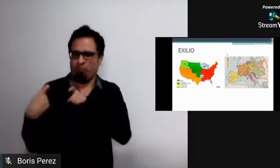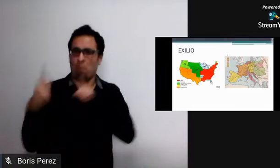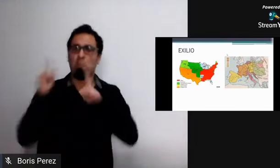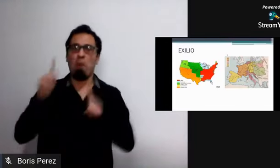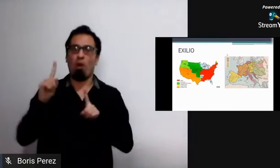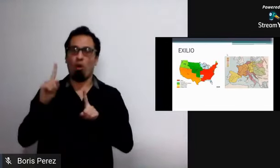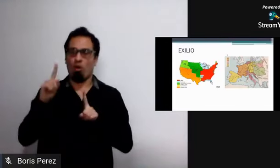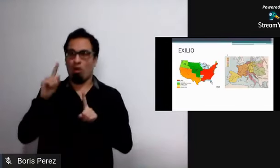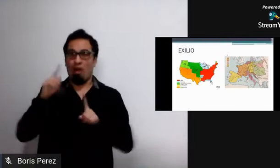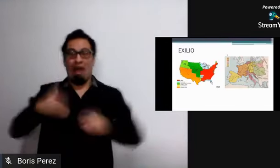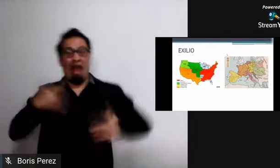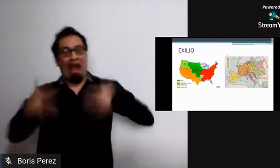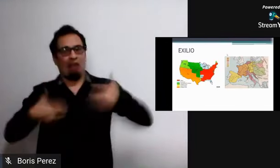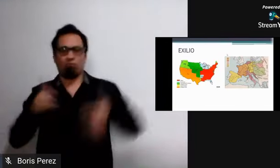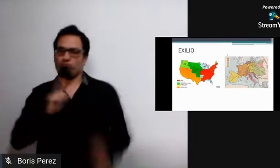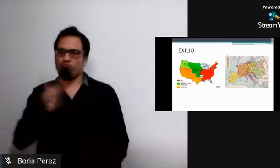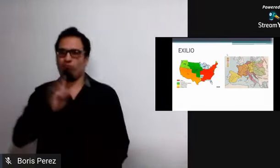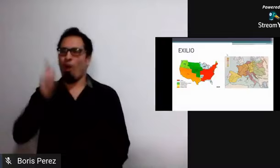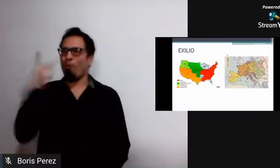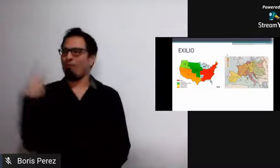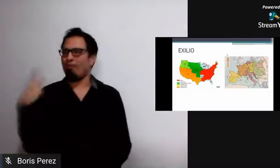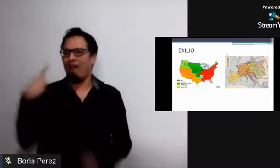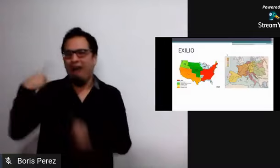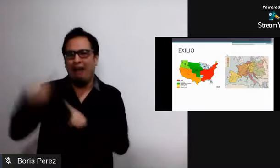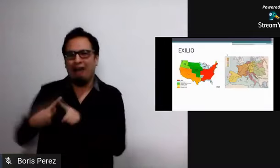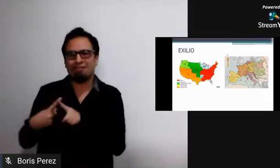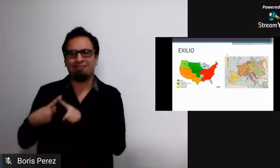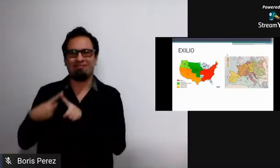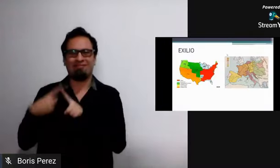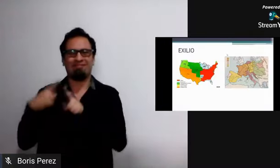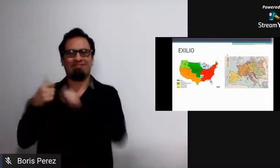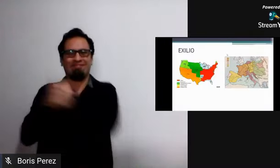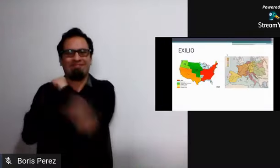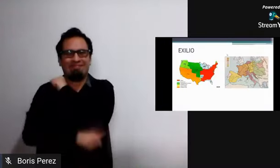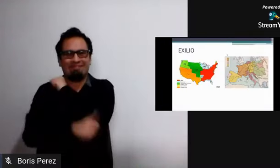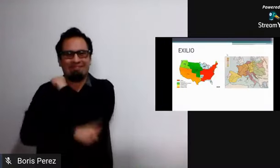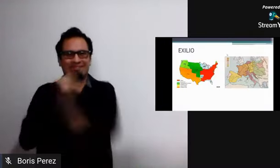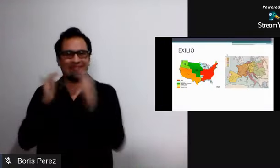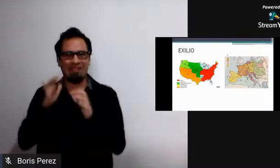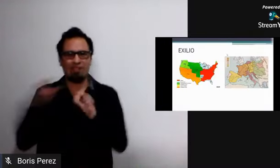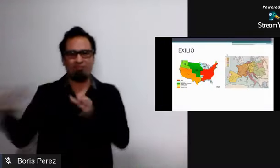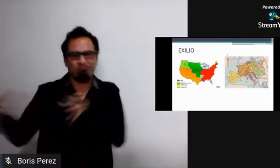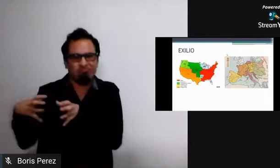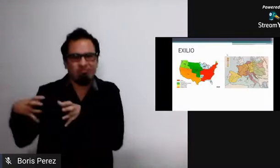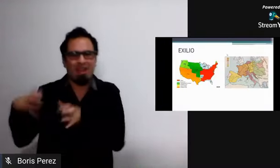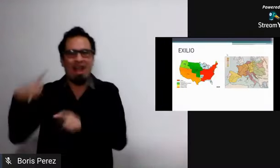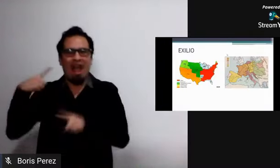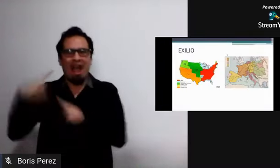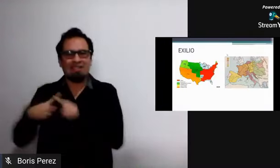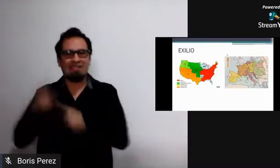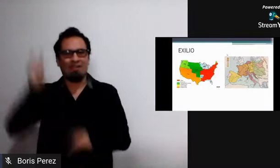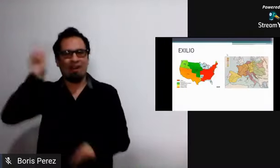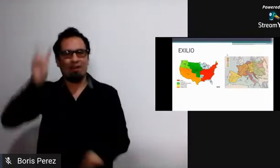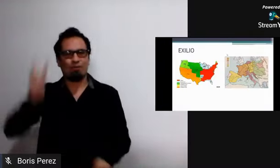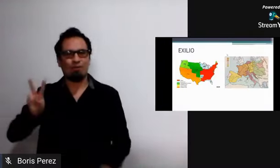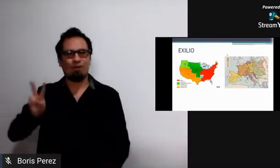pues él, si bien entendía que tenían conflictos ideológicos,